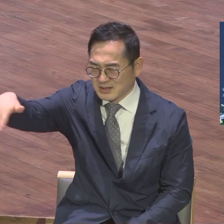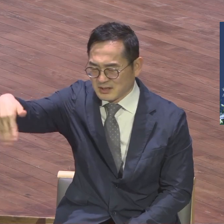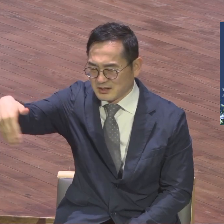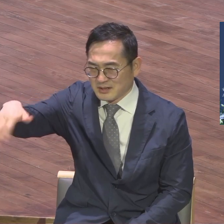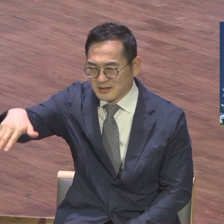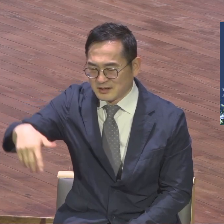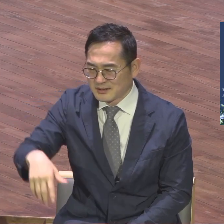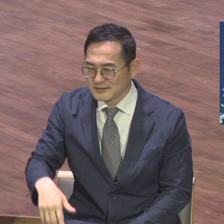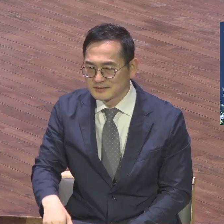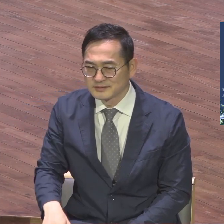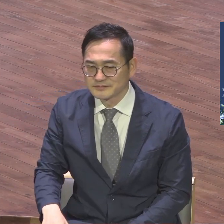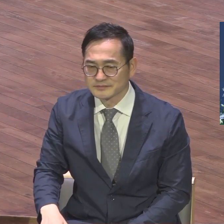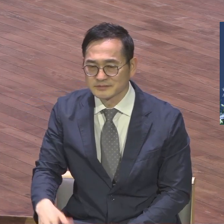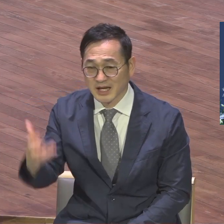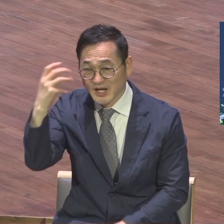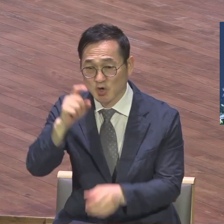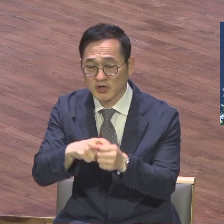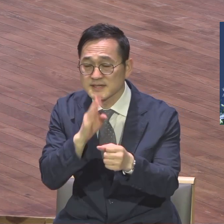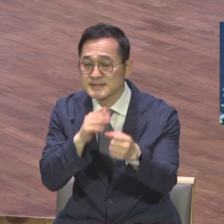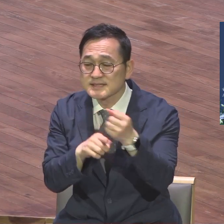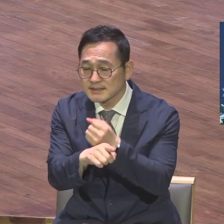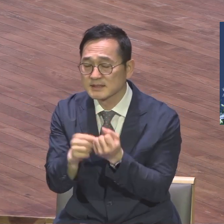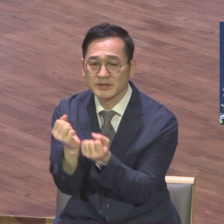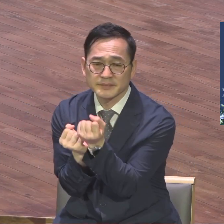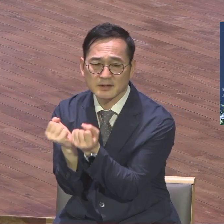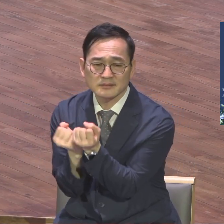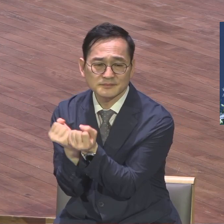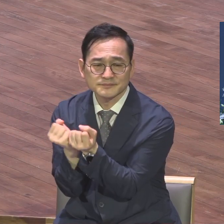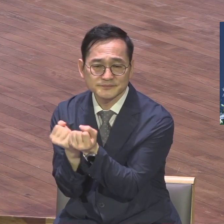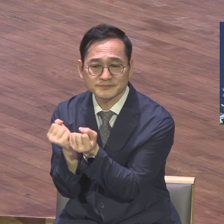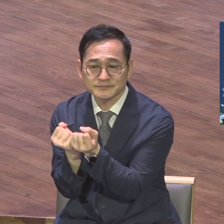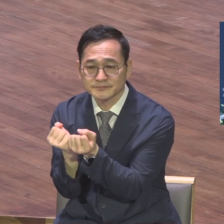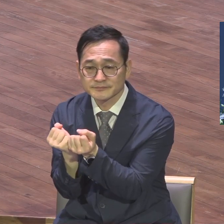중요한 영적 진리를 말씀하시죠. 이 제자들이